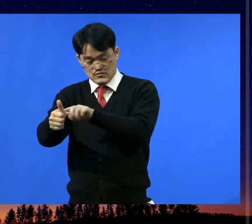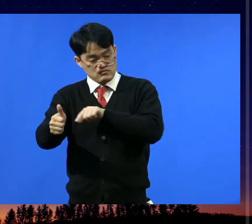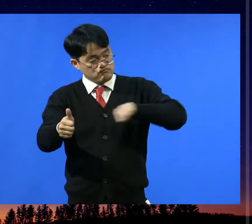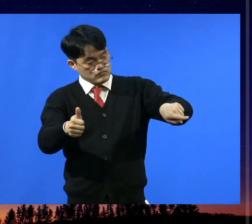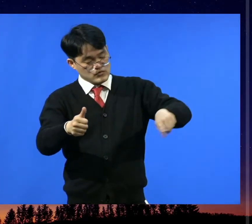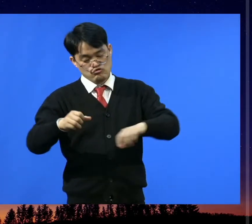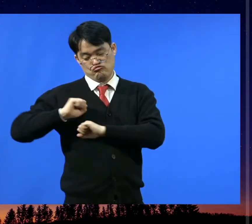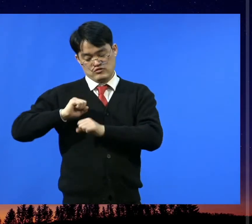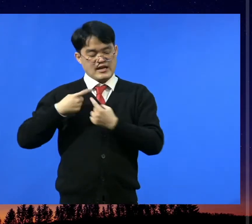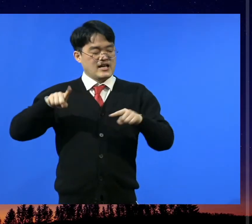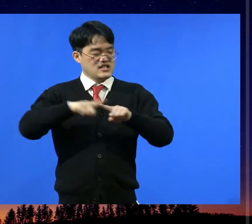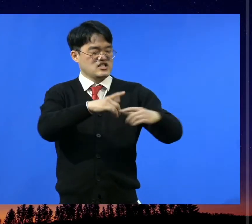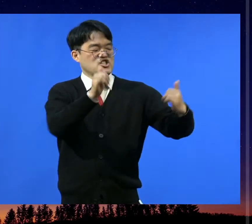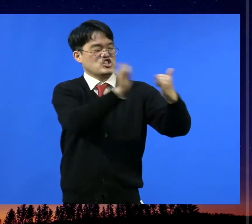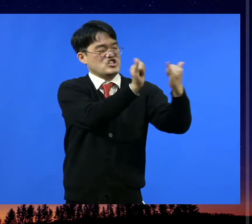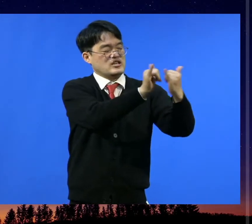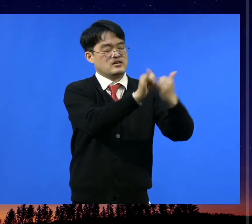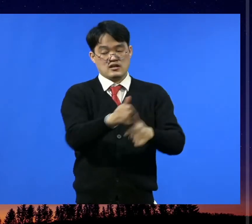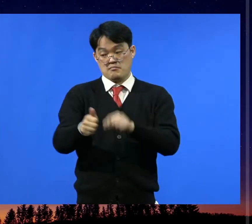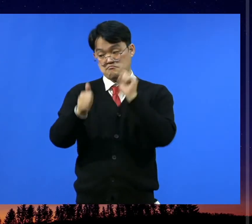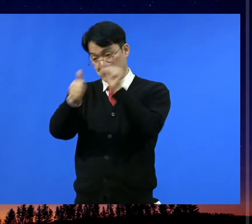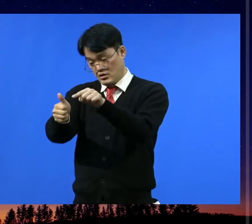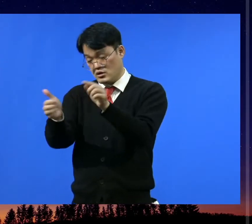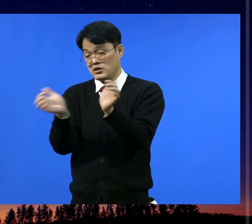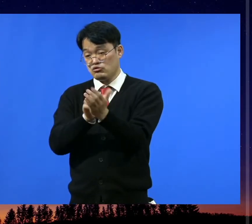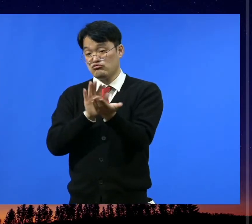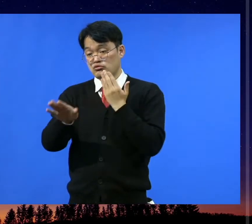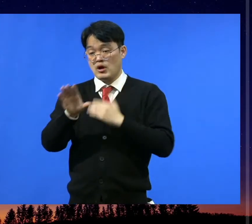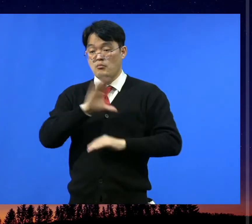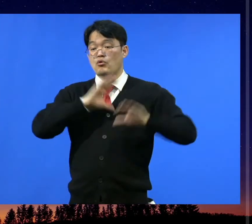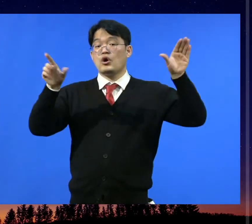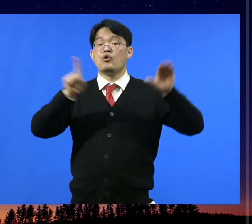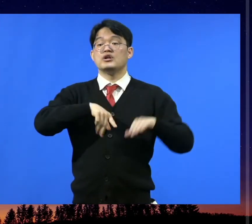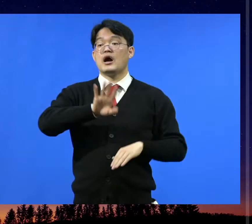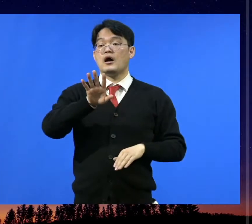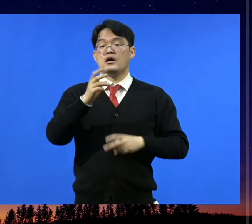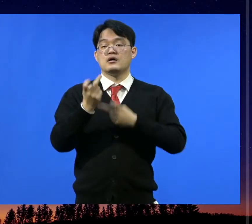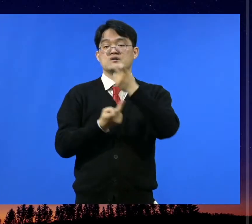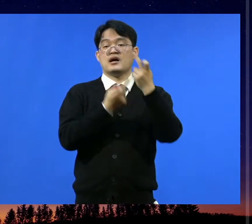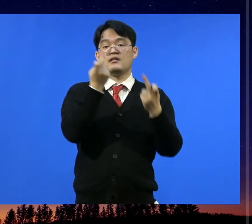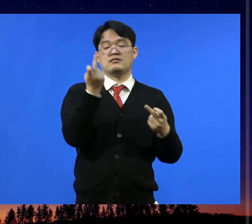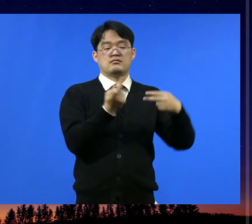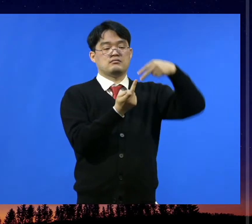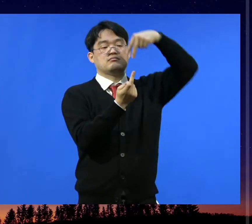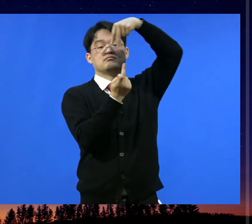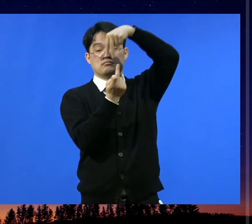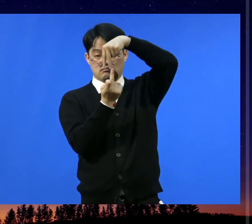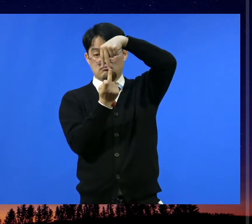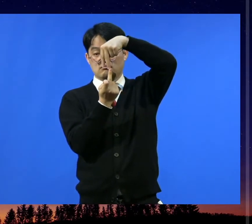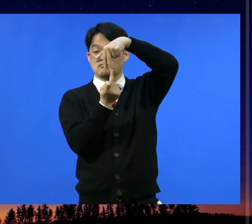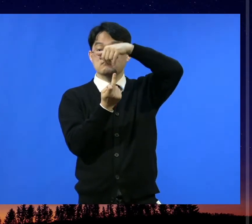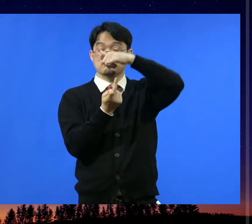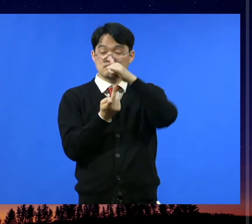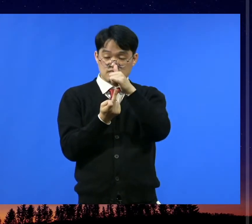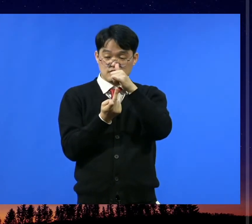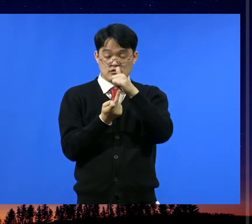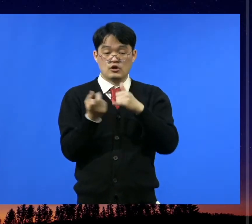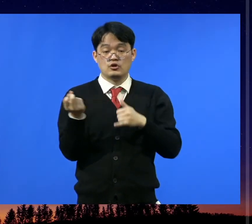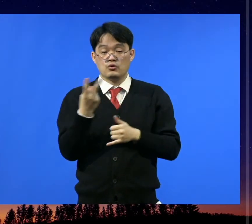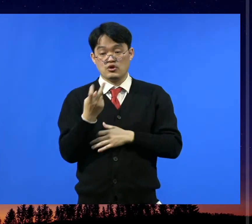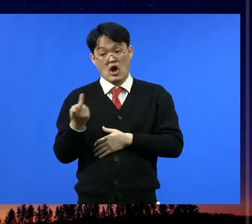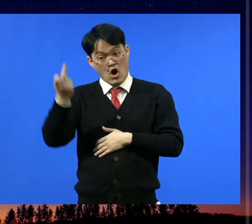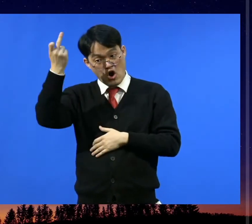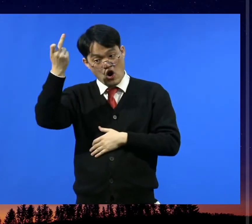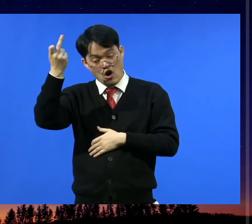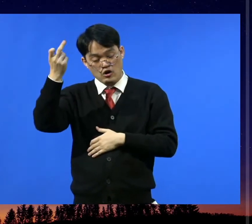거예요. 명령하고 모세는 어디로 가는 거예요? 산 위로 올라가는 거예요. 산 위에. 산 꼭대기 올라가는 거예요. 아론과 훌을 데리고